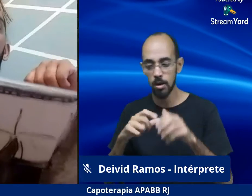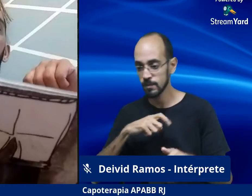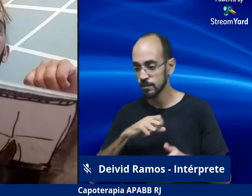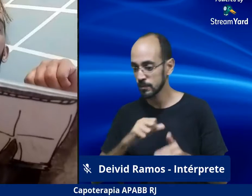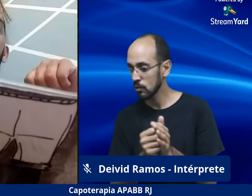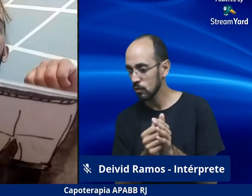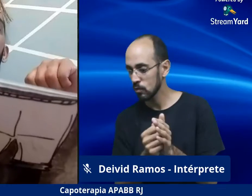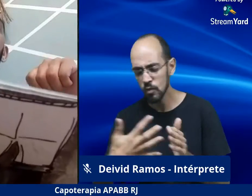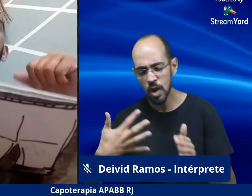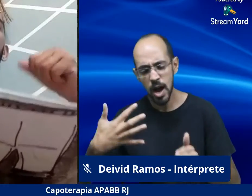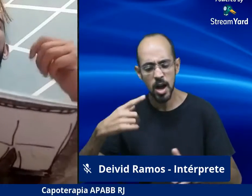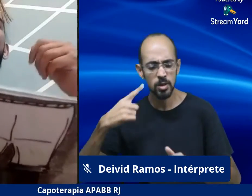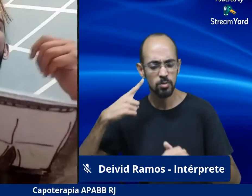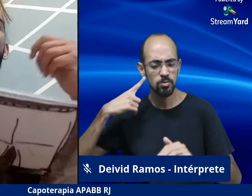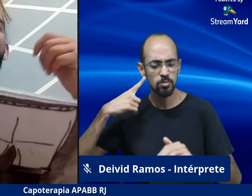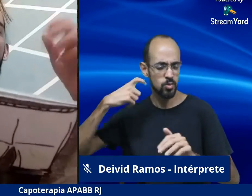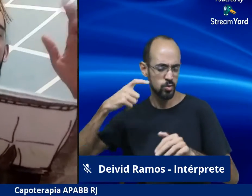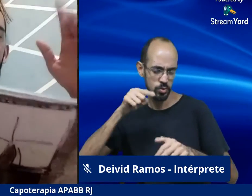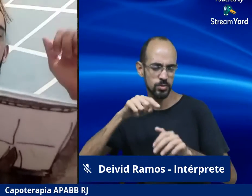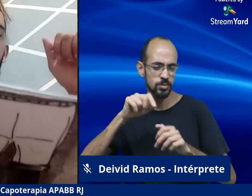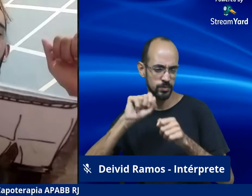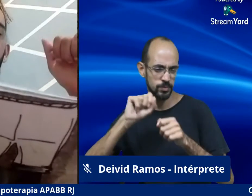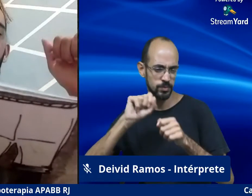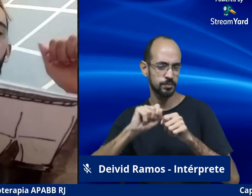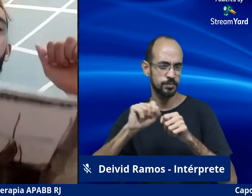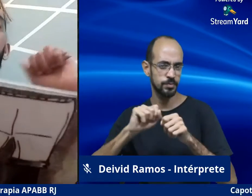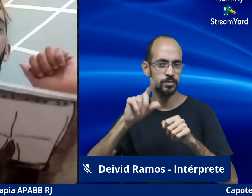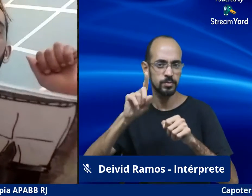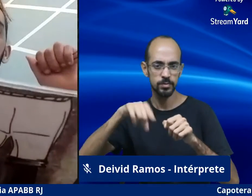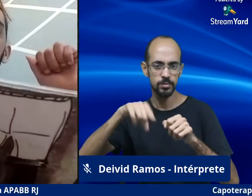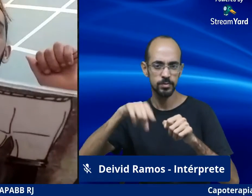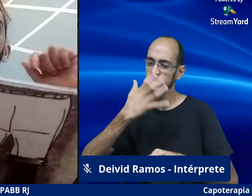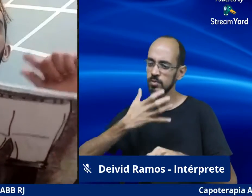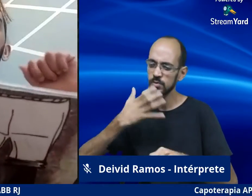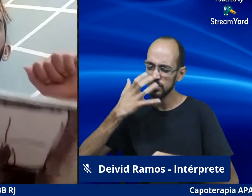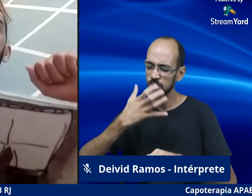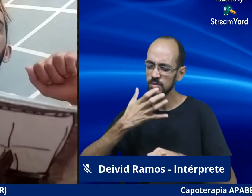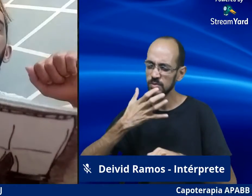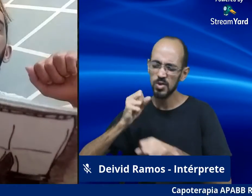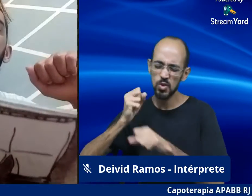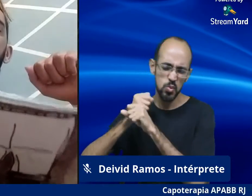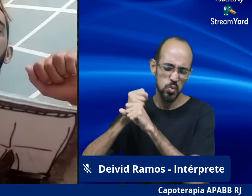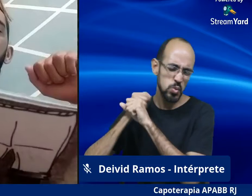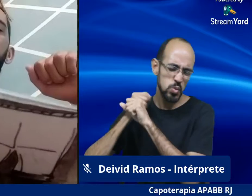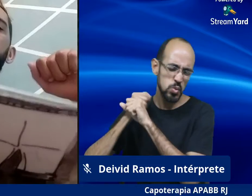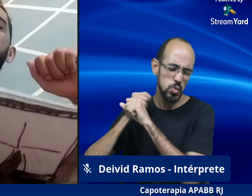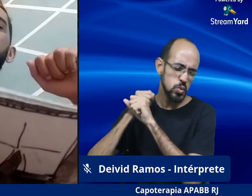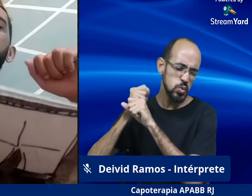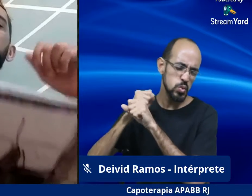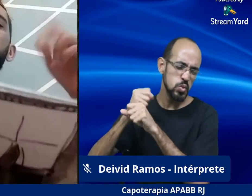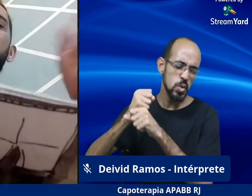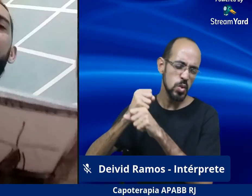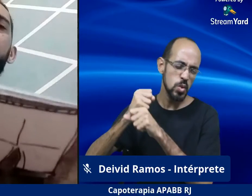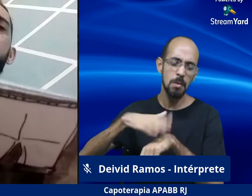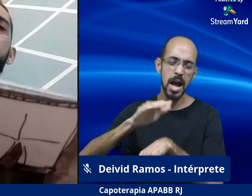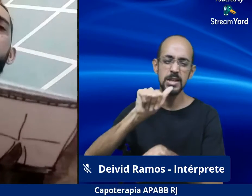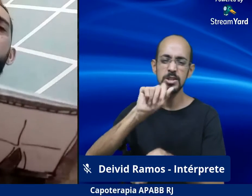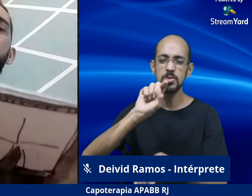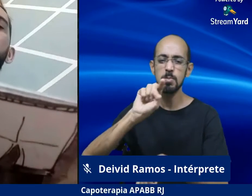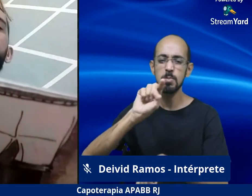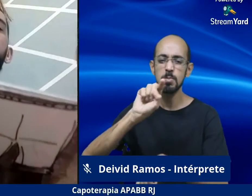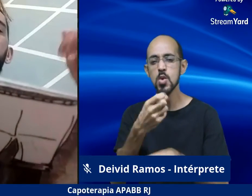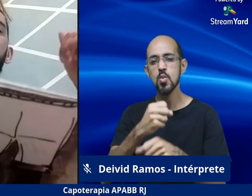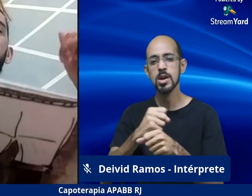É instrumento milenar. Muitos povos o conduziu. Veio de Angola